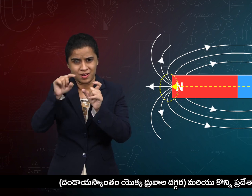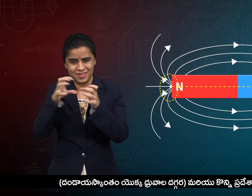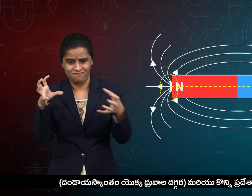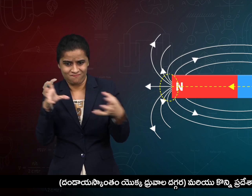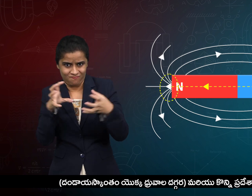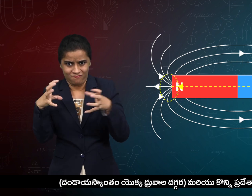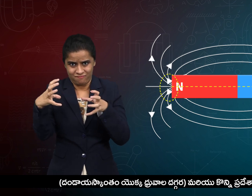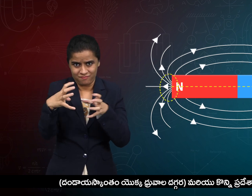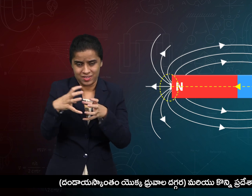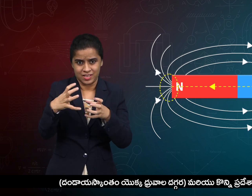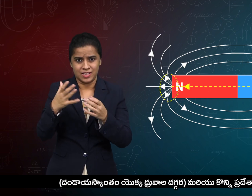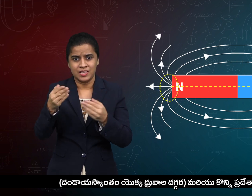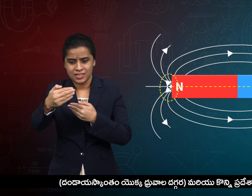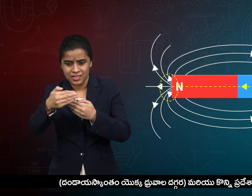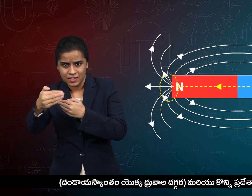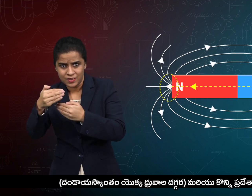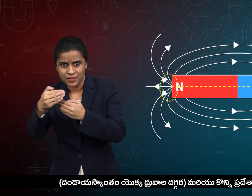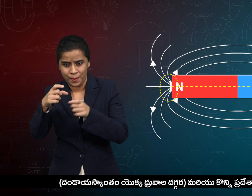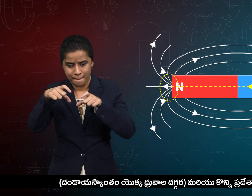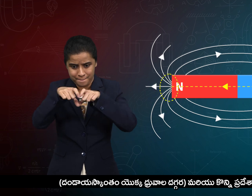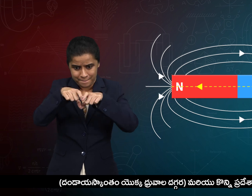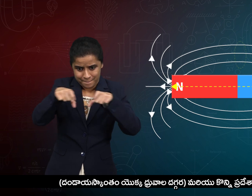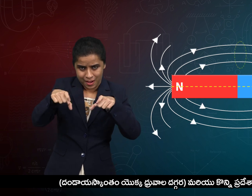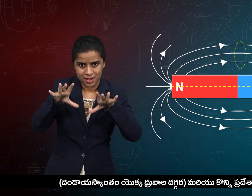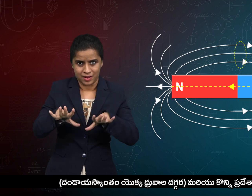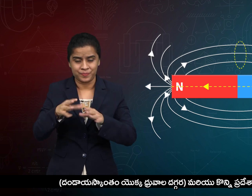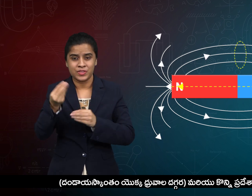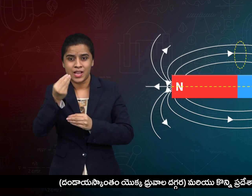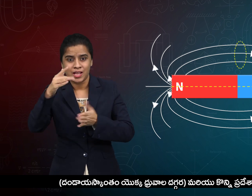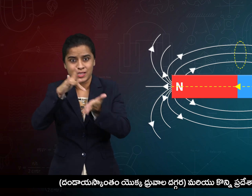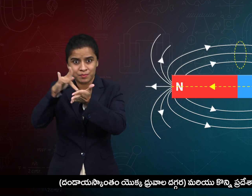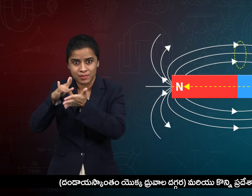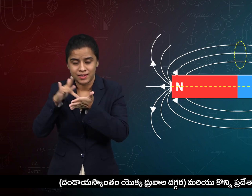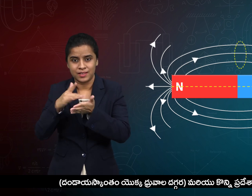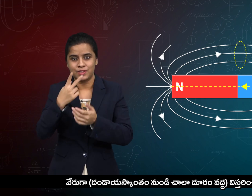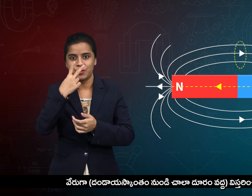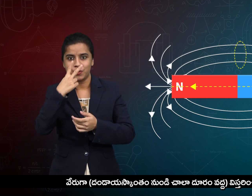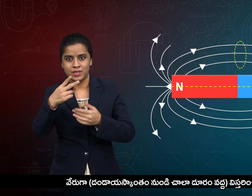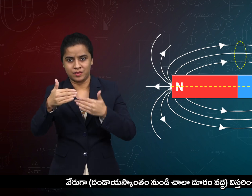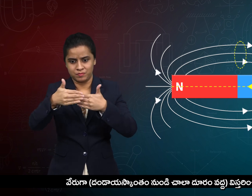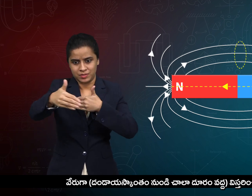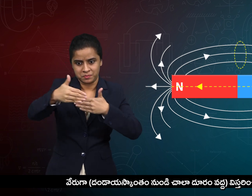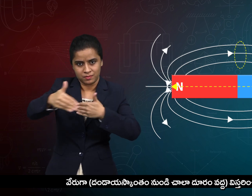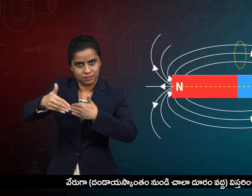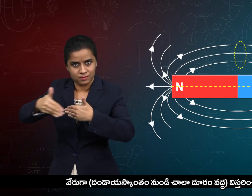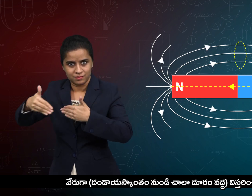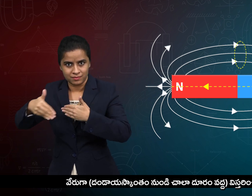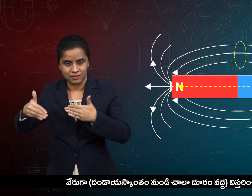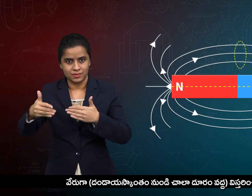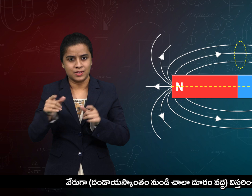దండాయస్కాంతం యొక్క ధృవాల దగ్గర మరియు కొన్ని ప్రదేశాలలో ఫీల్డ్ లైన్లు వేరుగా దండాయస్కాంతం నుండి